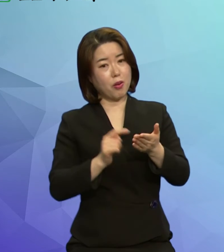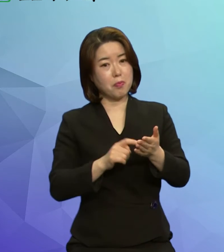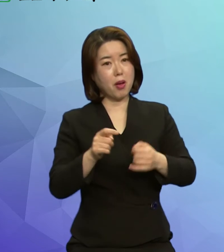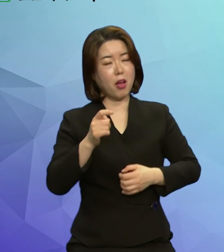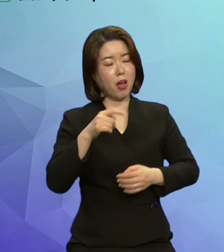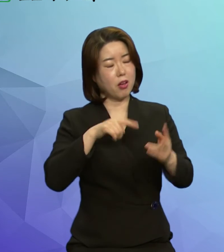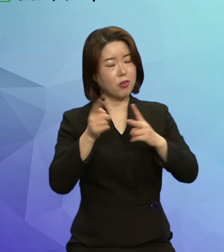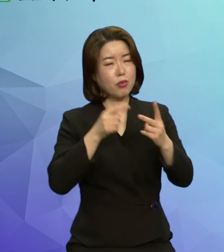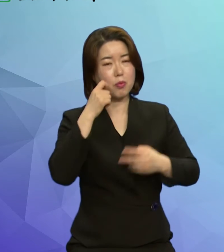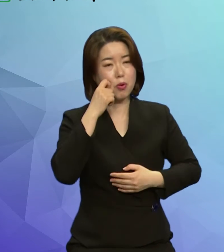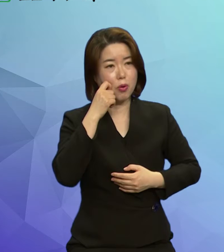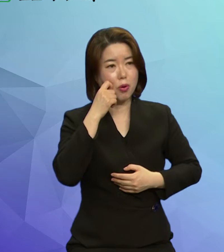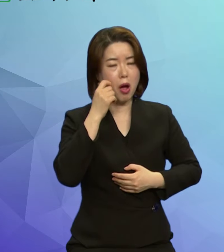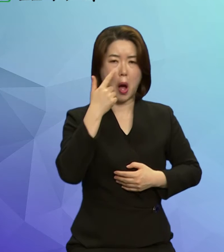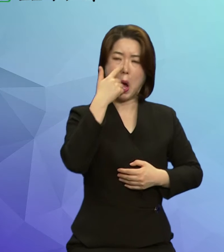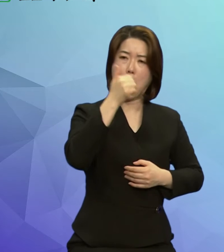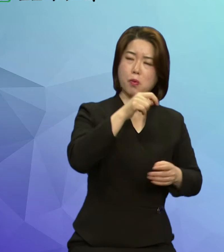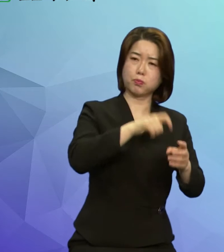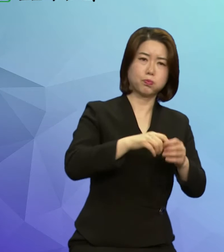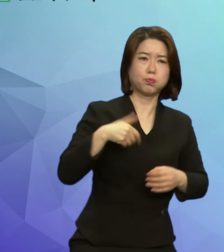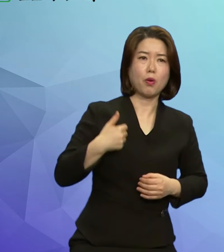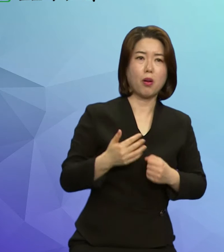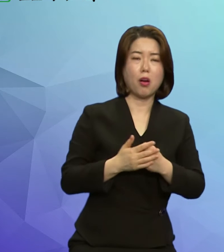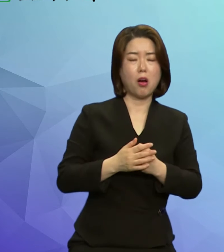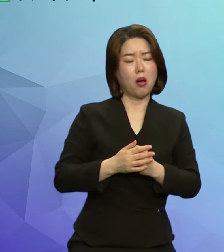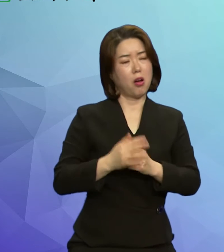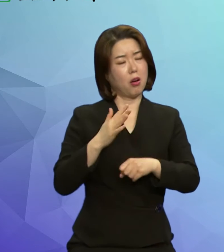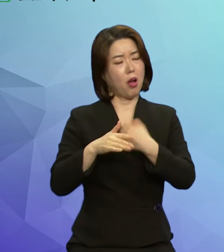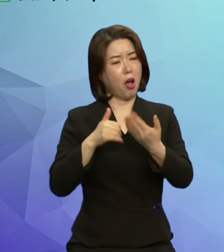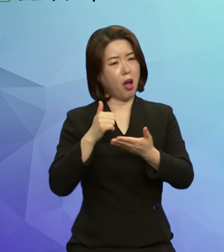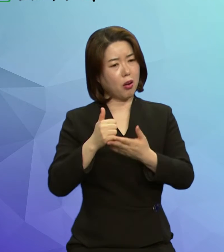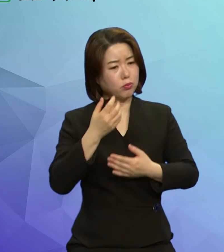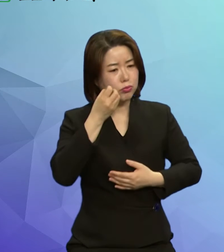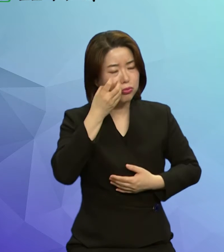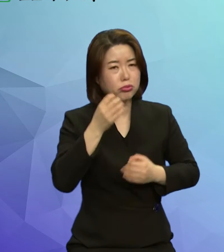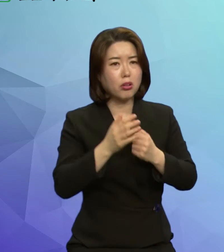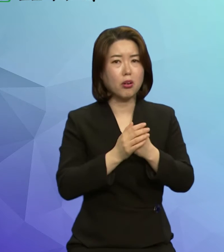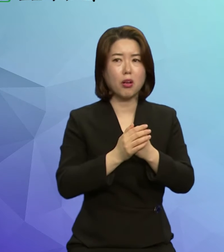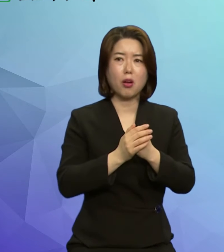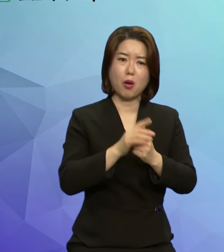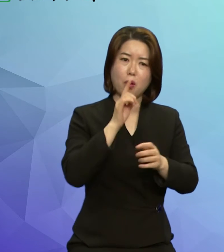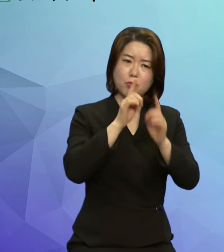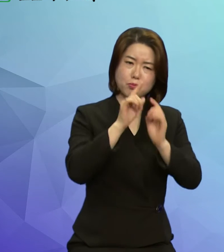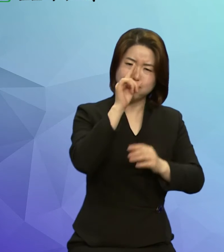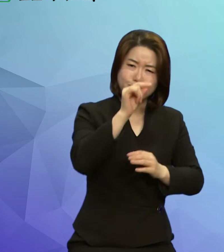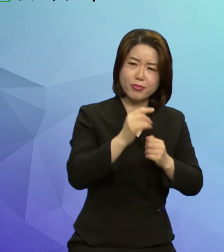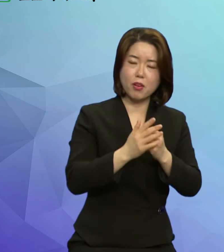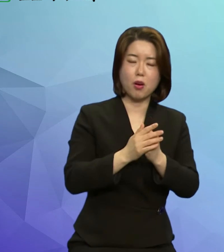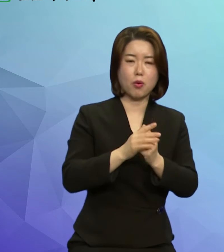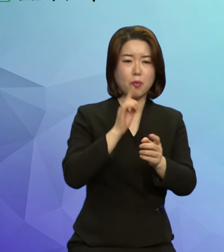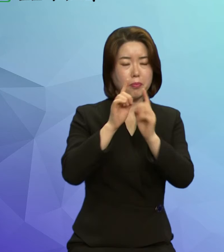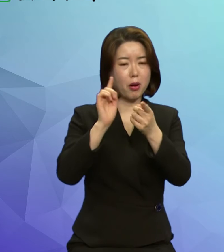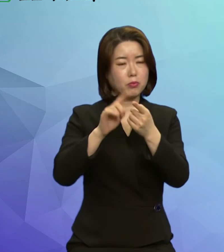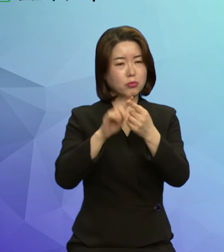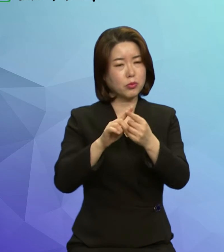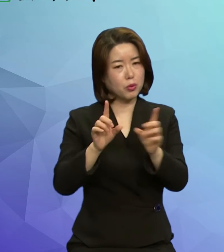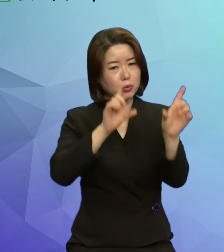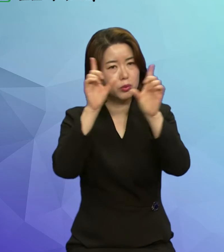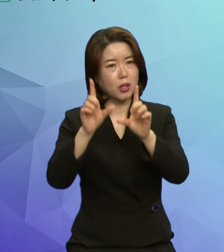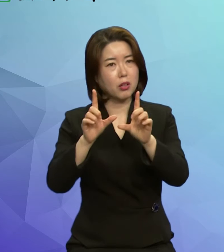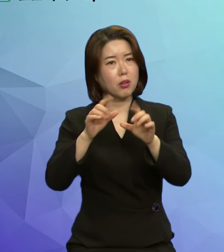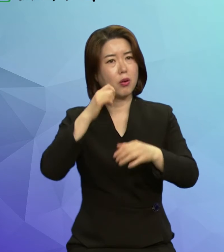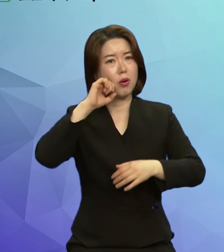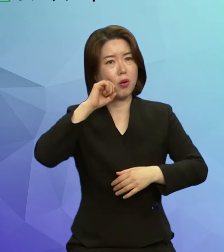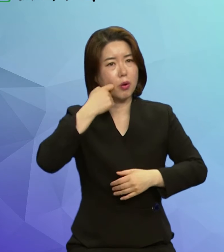수가 없었어요. 하나님이 정말 이상하고 까다롭고 성경 말씀대로 산다는 것은 너무 괴롭다고만 느꼈습니다.